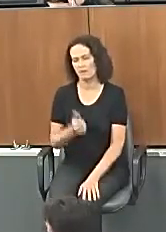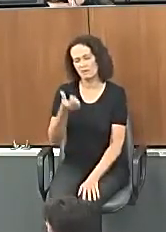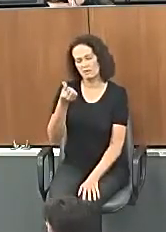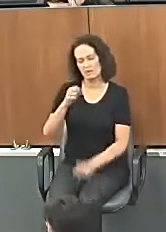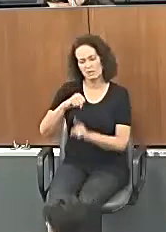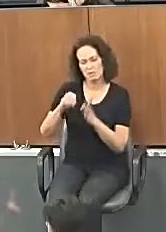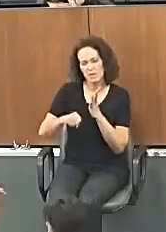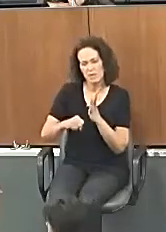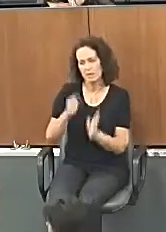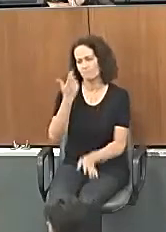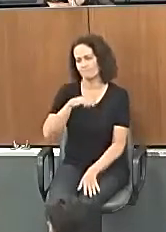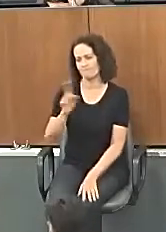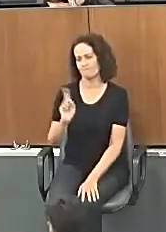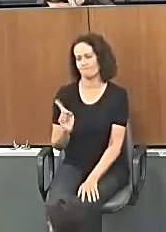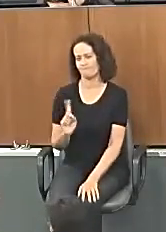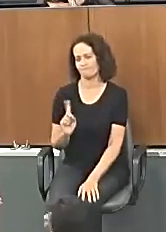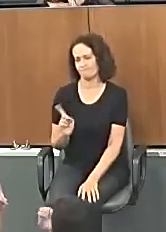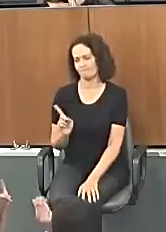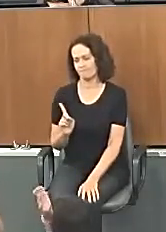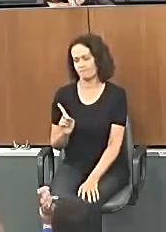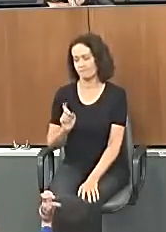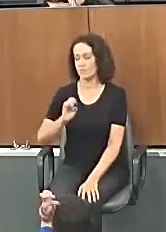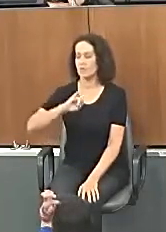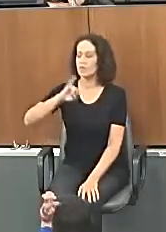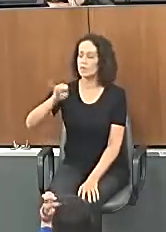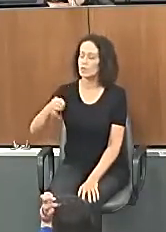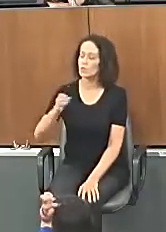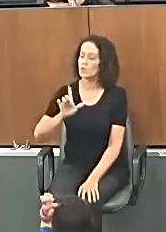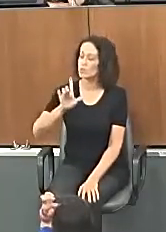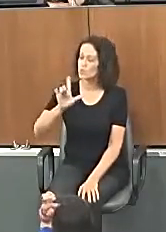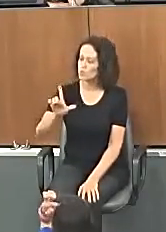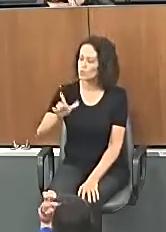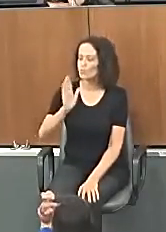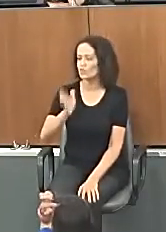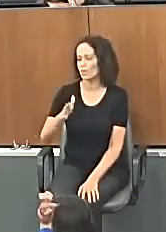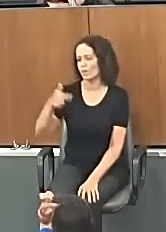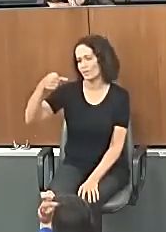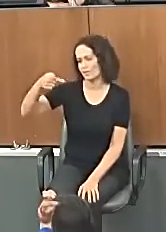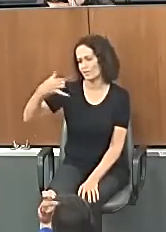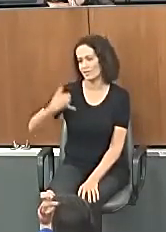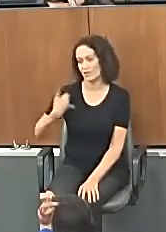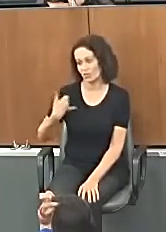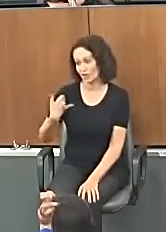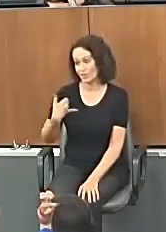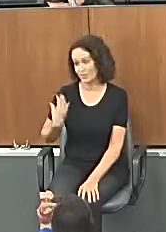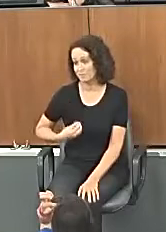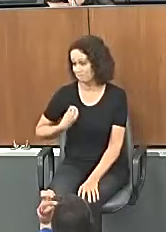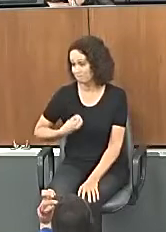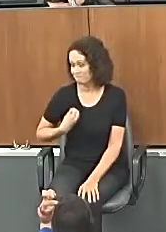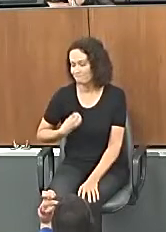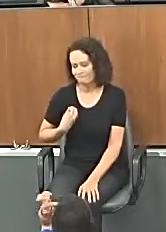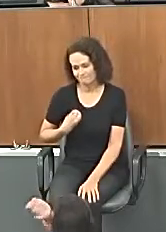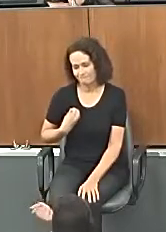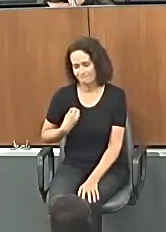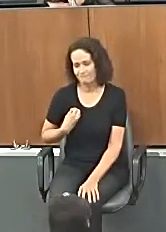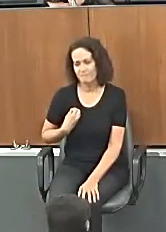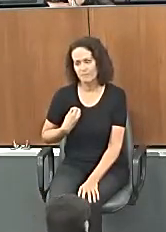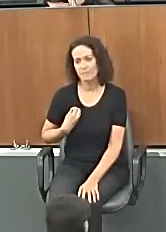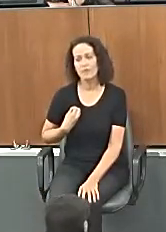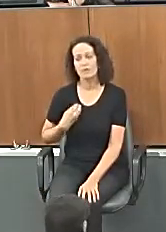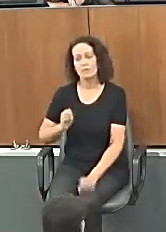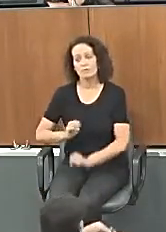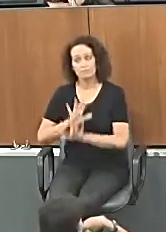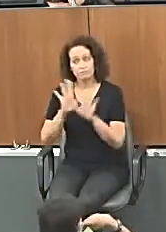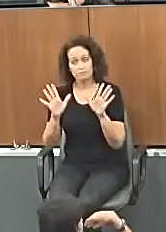meses e em julho desse ano ela vai fazer sete anos de idade claro que ela conseguiu